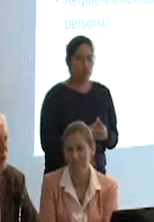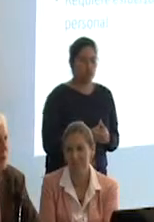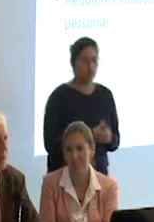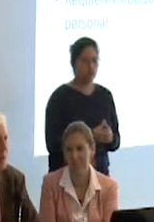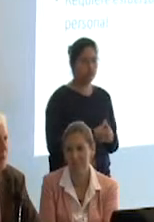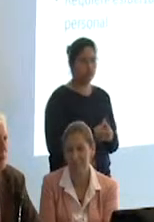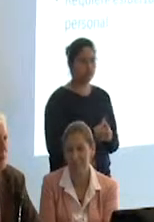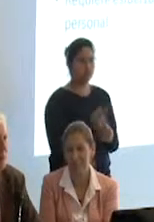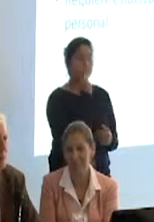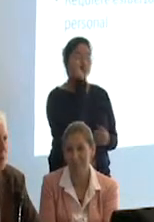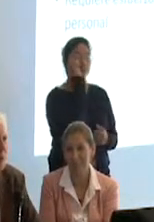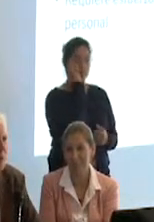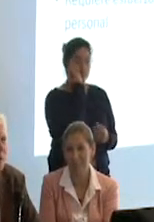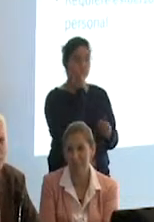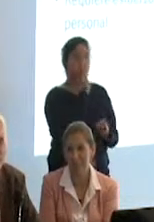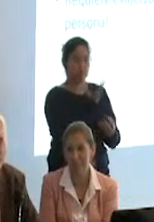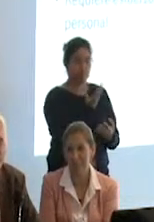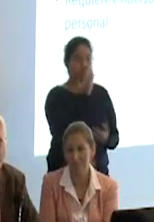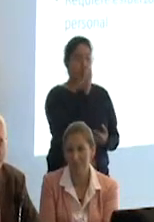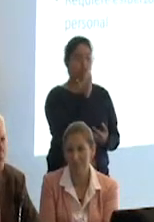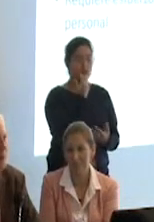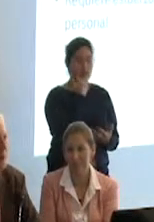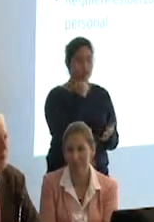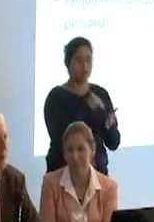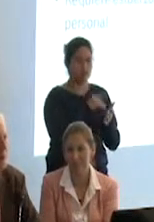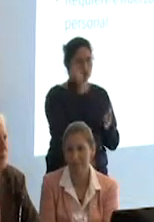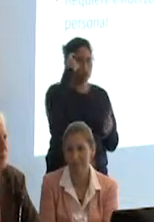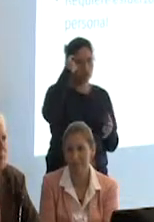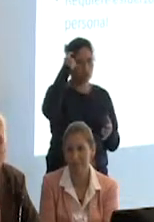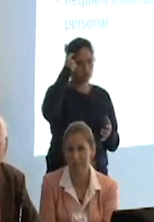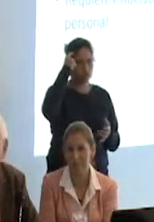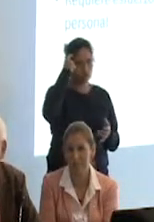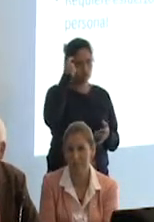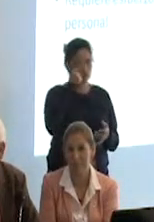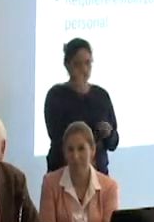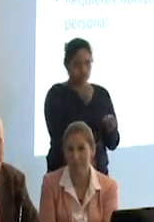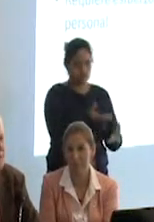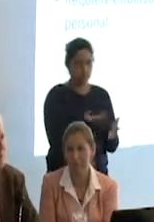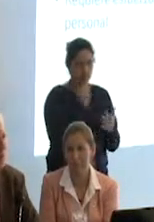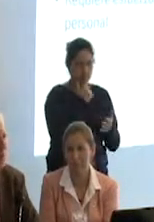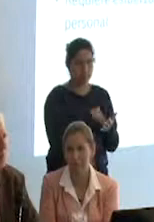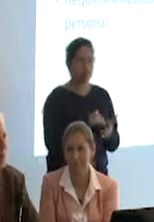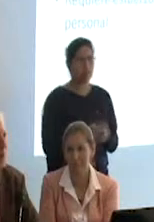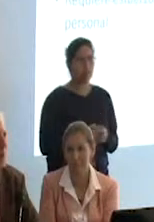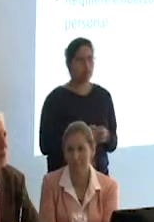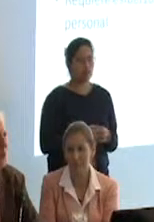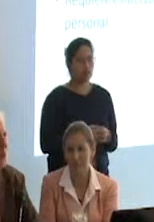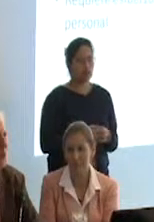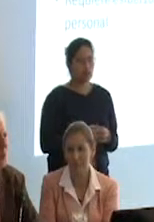Bueno, ayer dimos un ejemplo. Ayer Serge Thomasset dio un ejemplo.